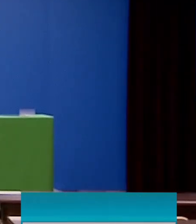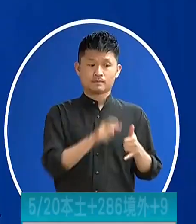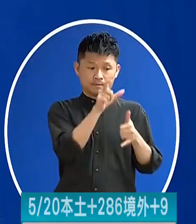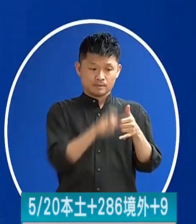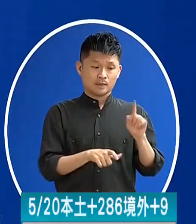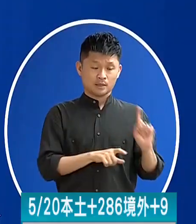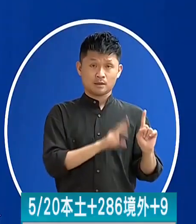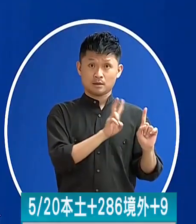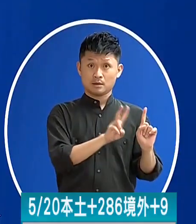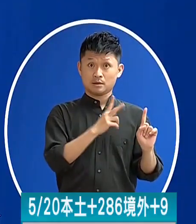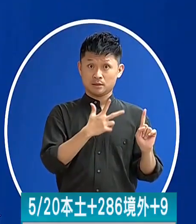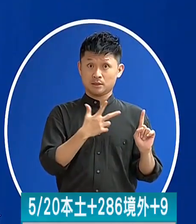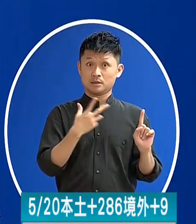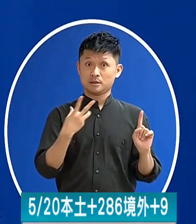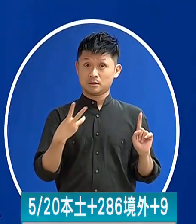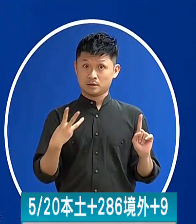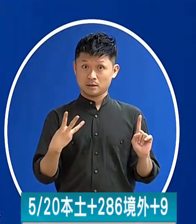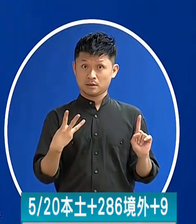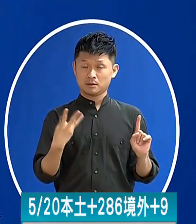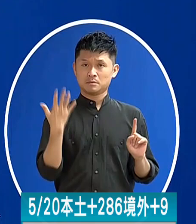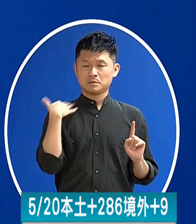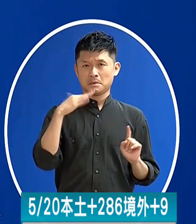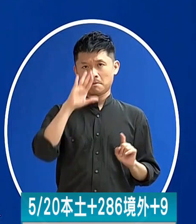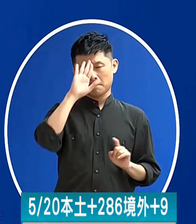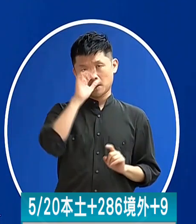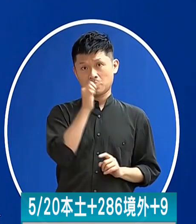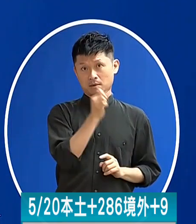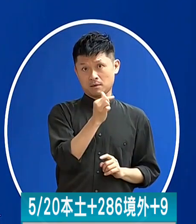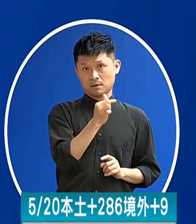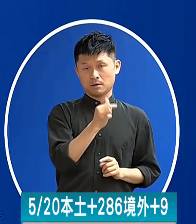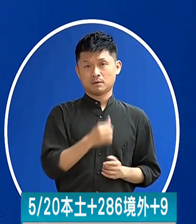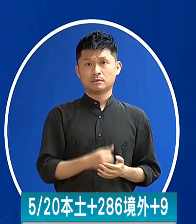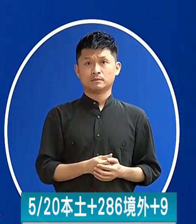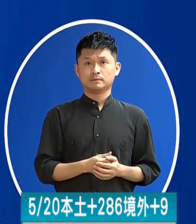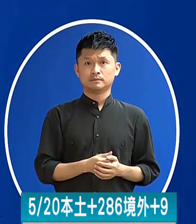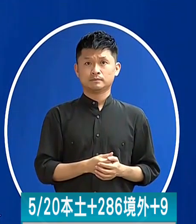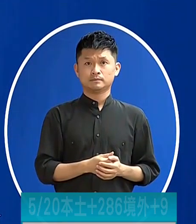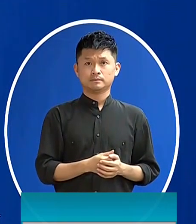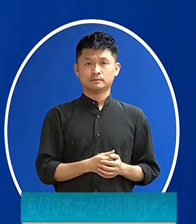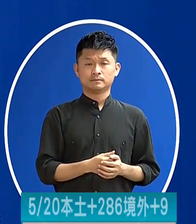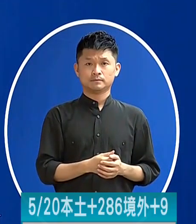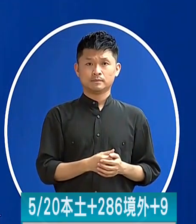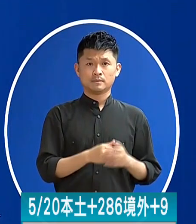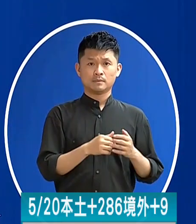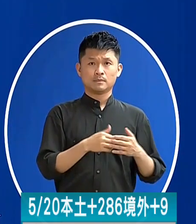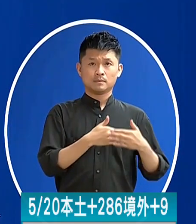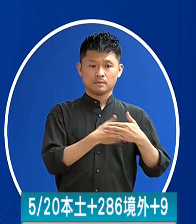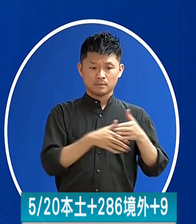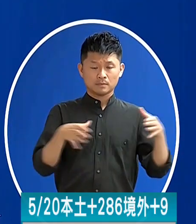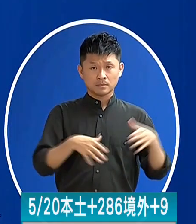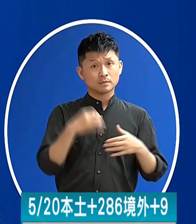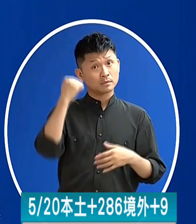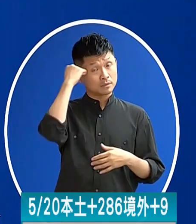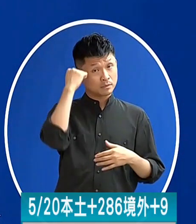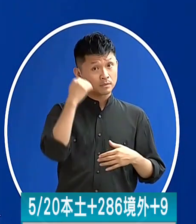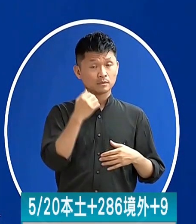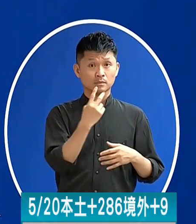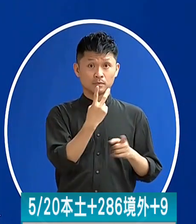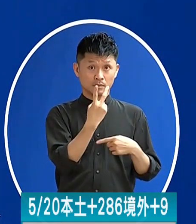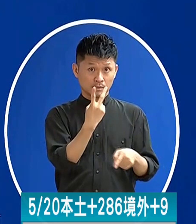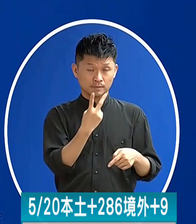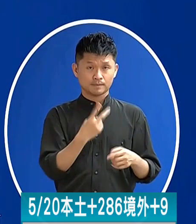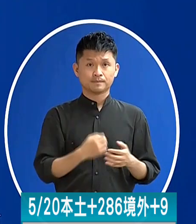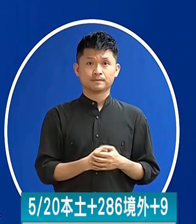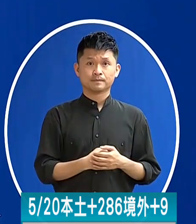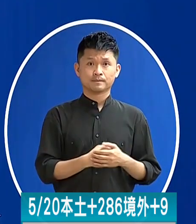案1273就是前面有确诊过和平的病患，案1273同病房的两位病患，以及案